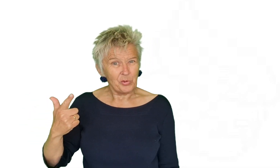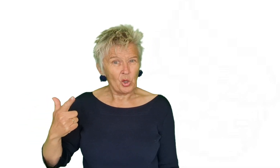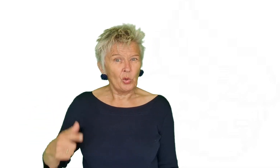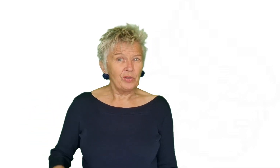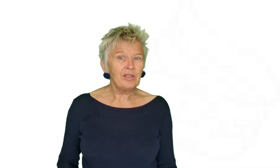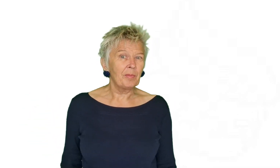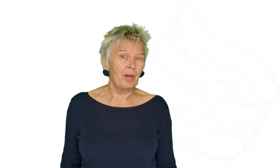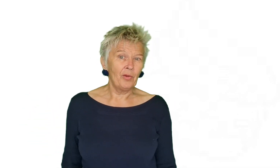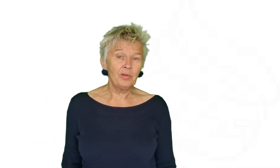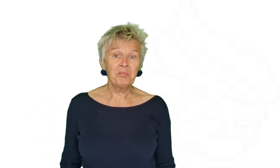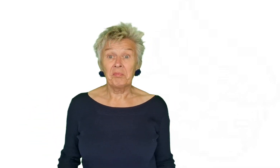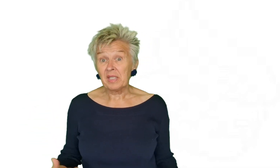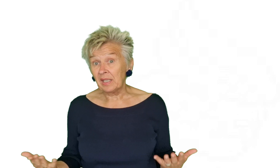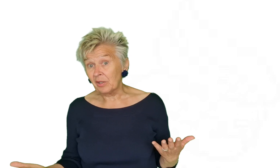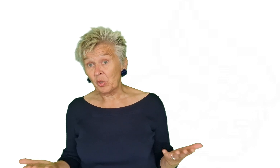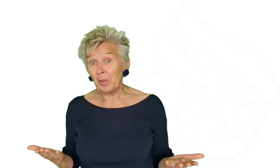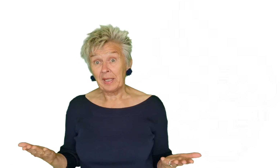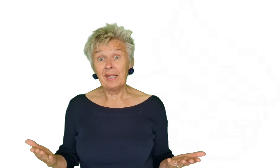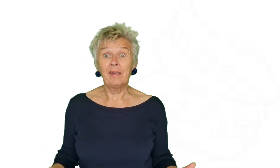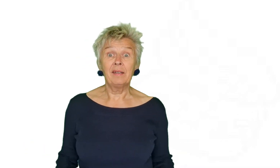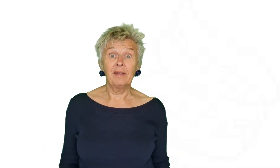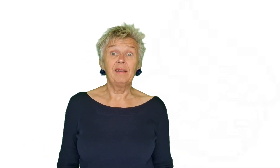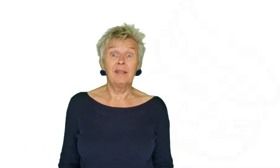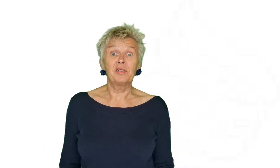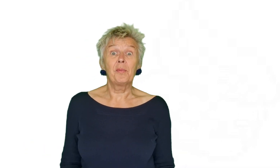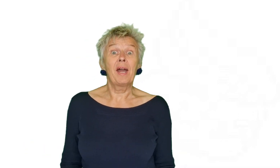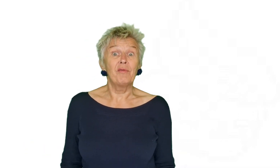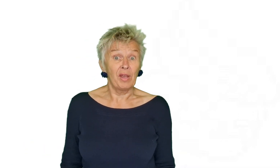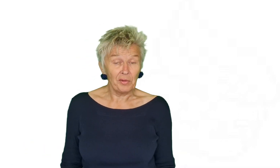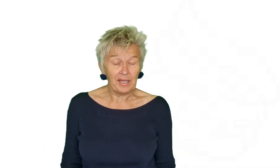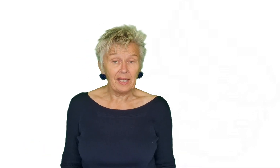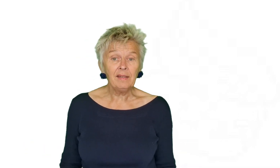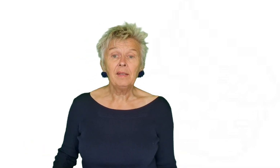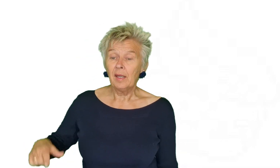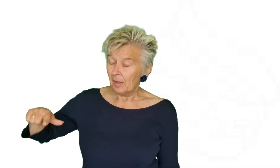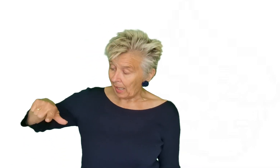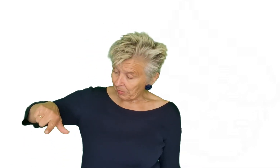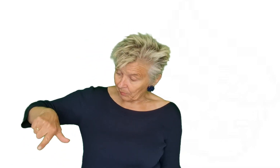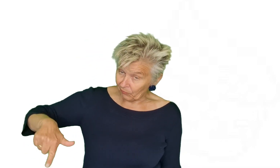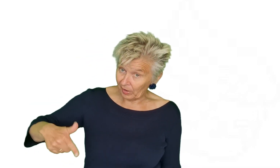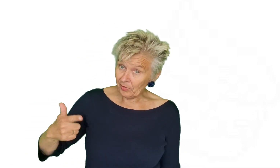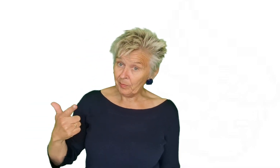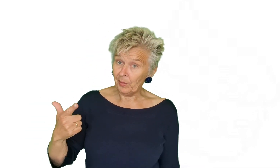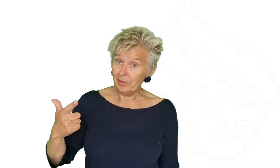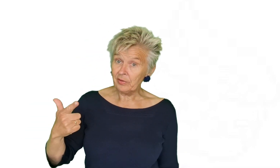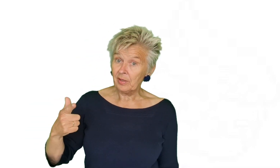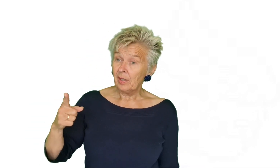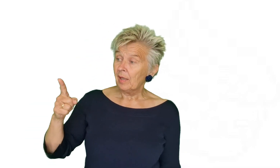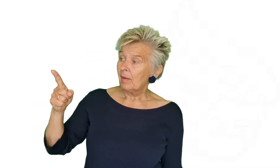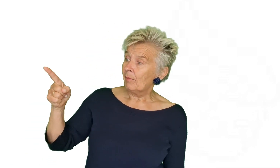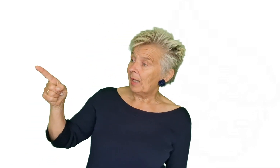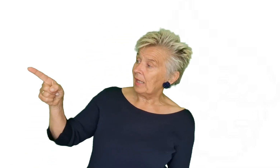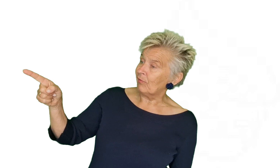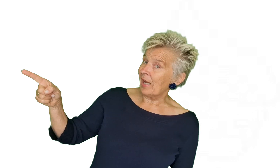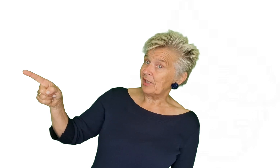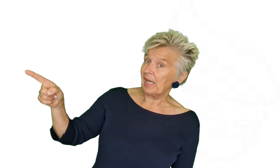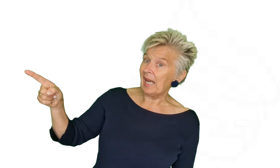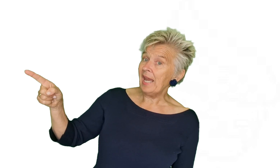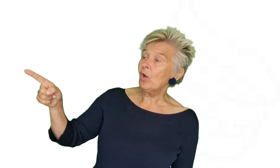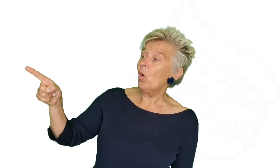school niet gebruiken, misschien dat sommige kinderen dat gebaar wel kennen, heb ik hem wel gepakt, maar ik wijs gelijk ook